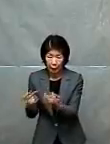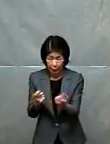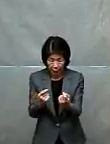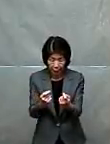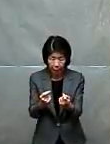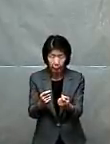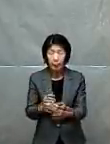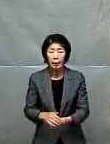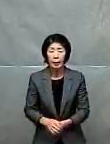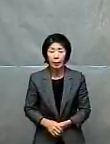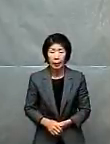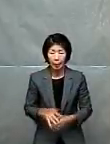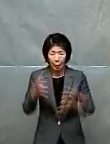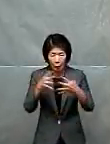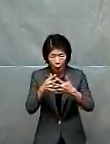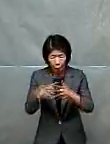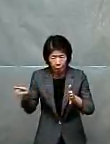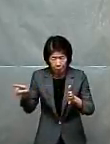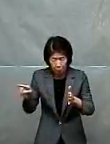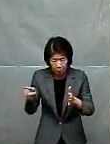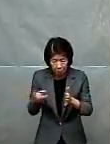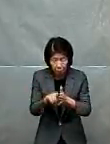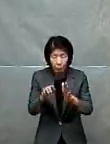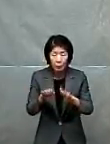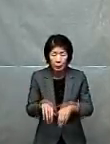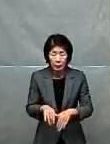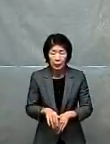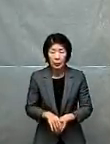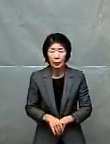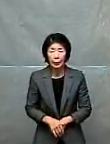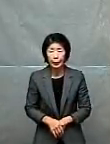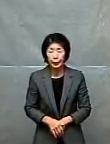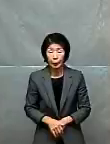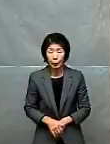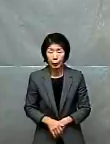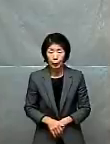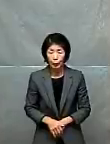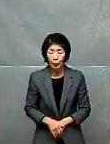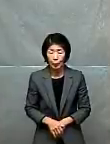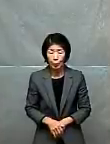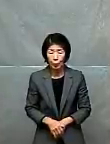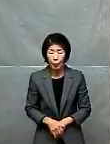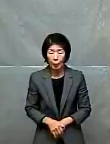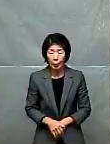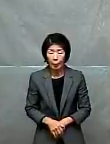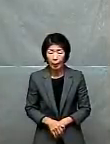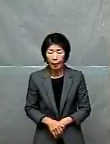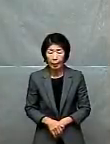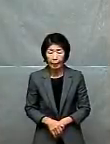いろいろ取り組んできたところでございます。で、